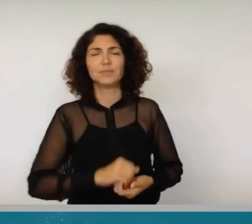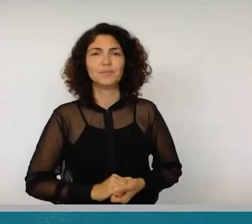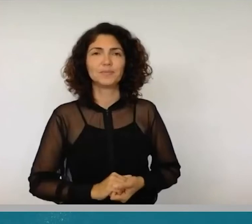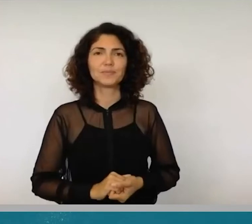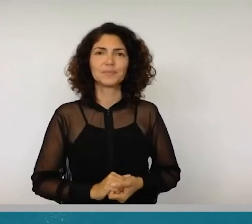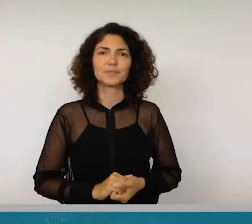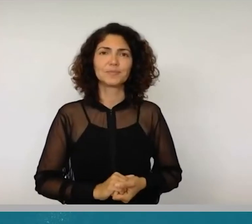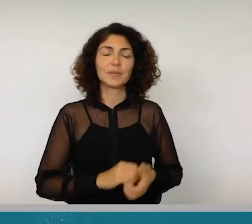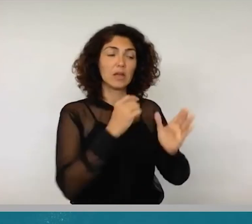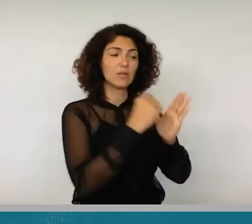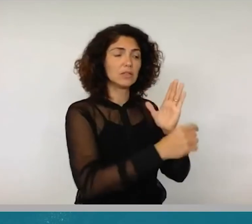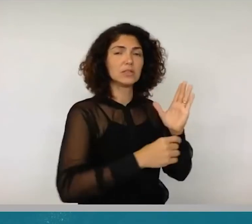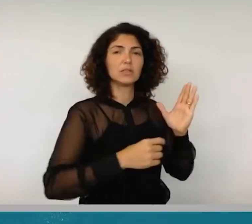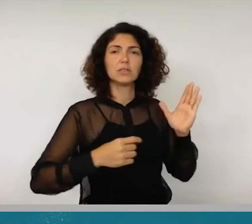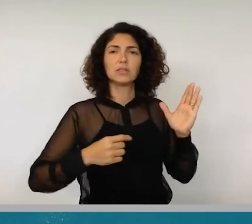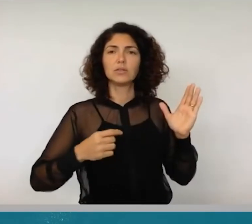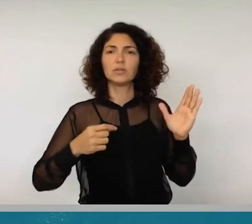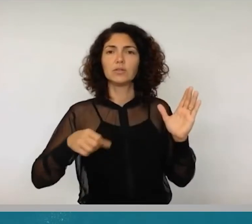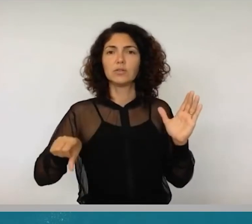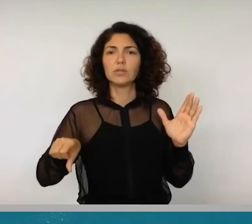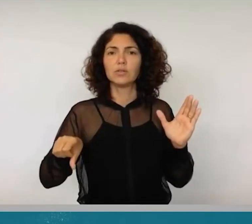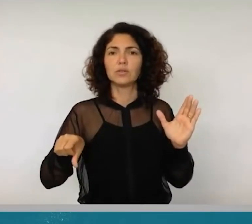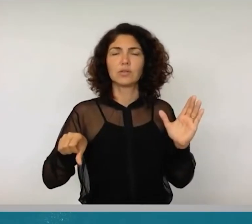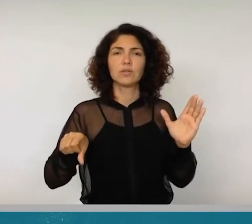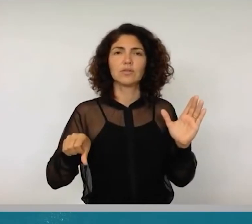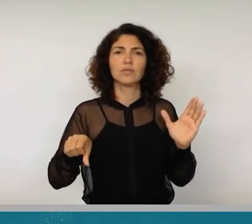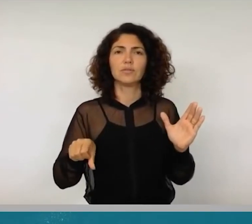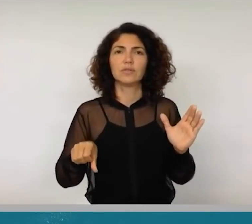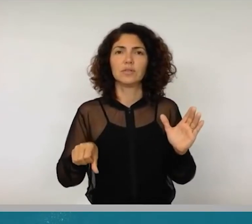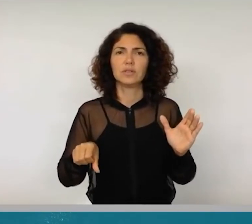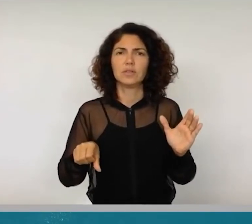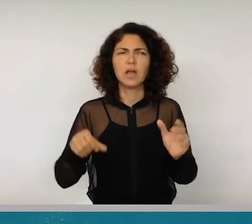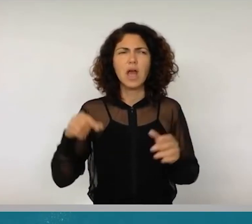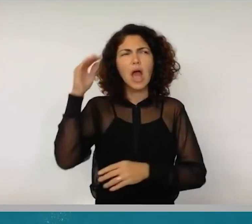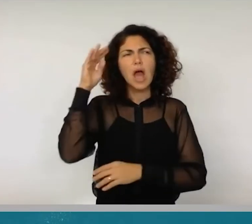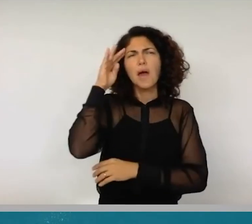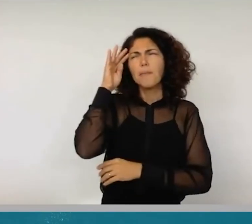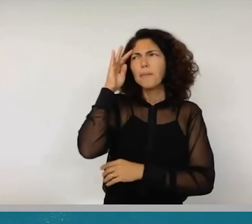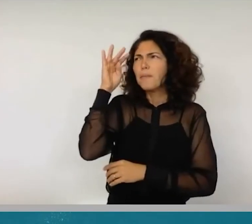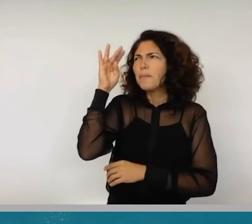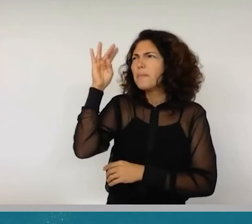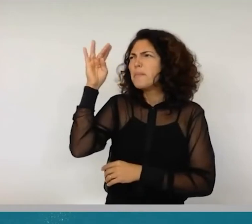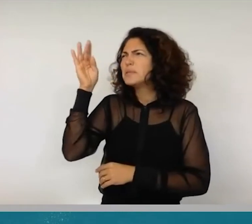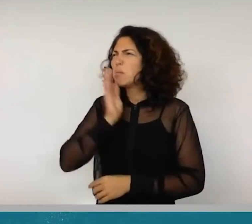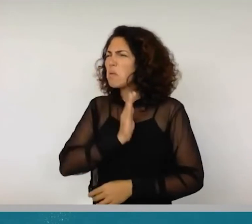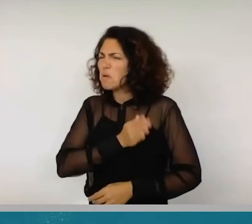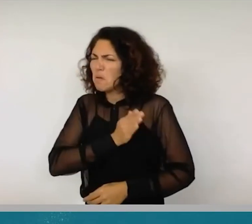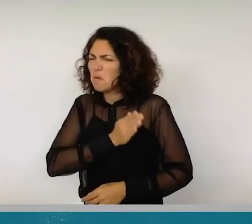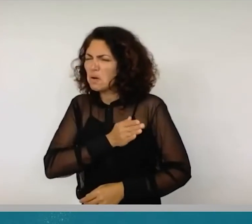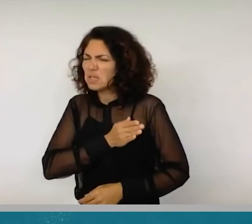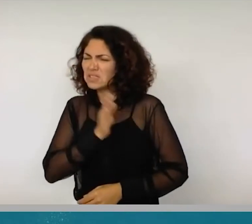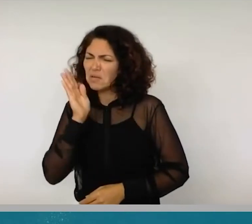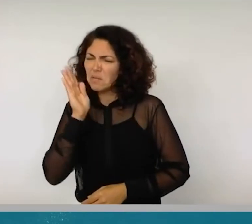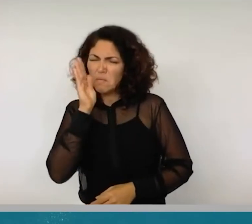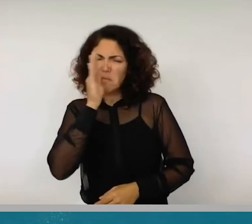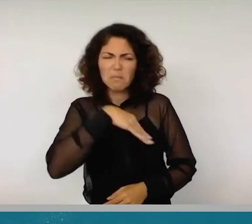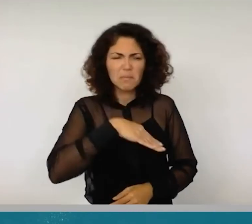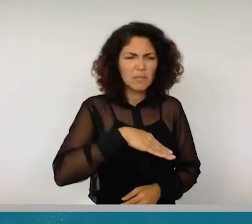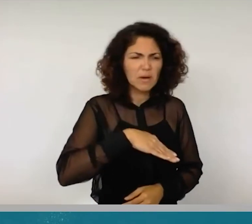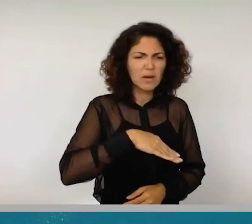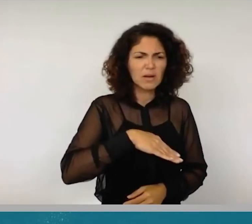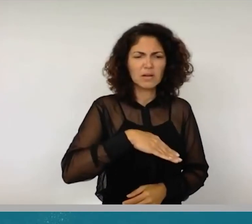Guarda-te, não haja pensamento vil no teu coração, nem digas, está próximo o ano, 7º ano, o